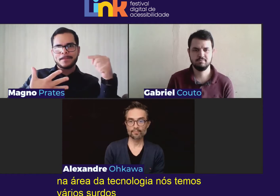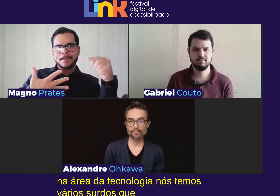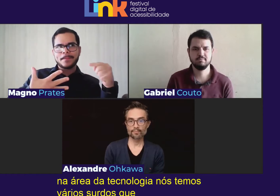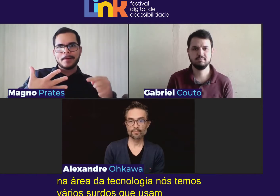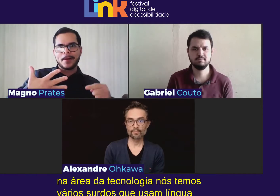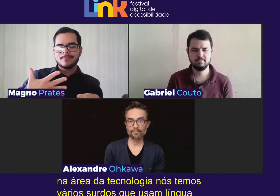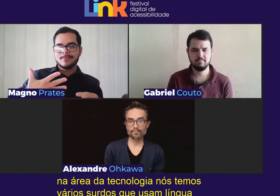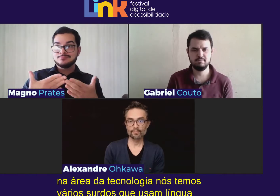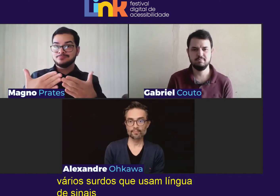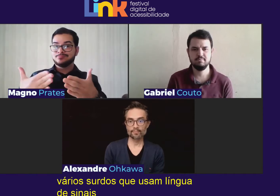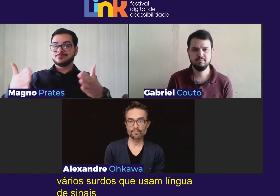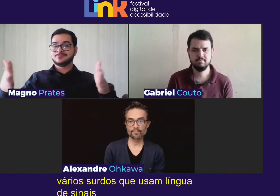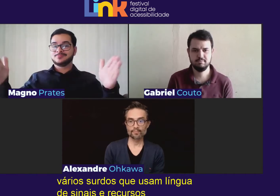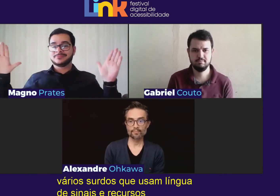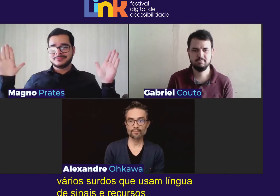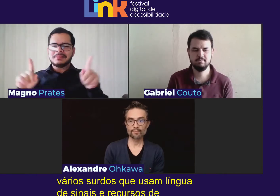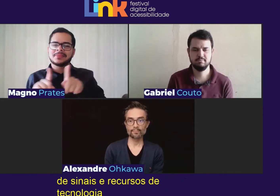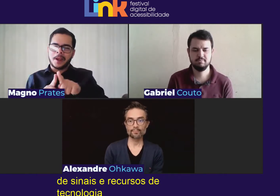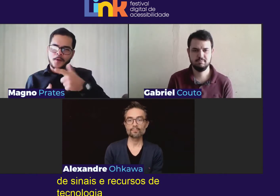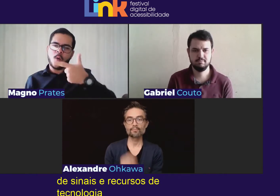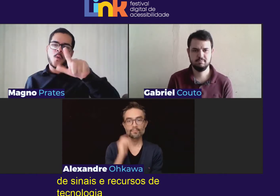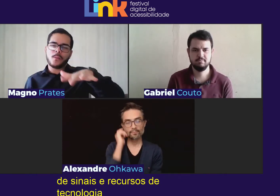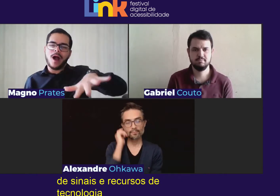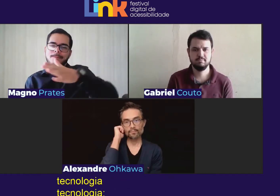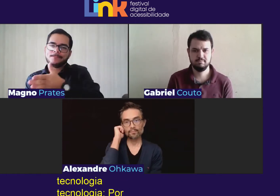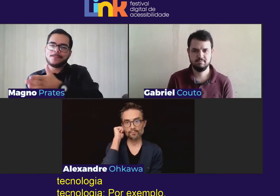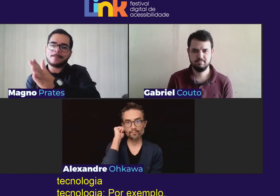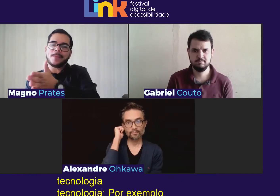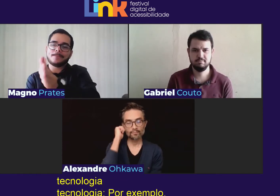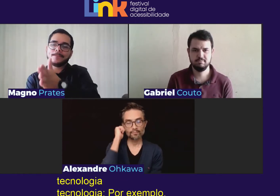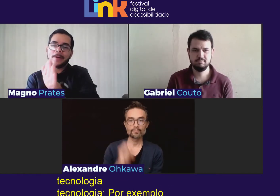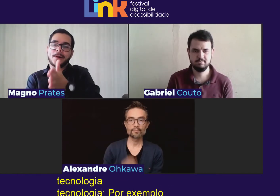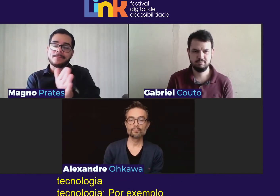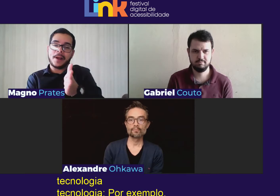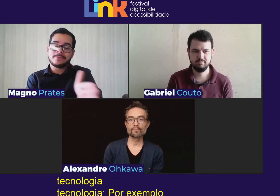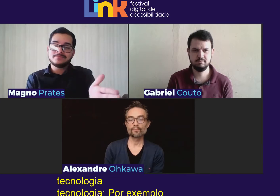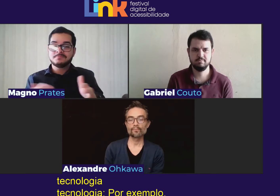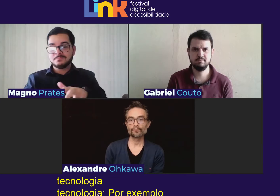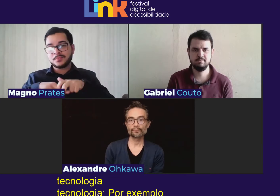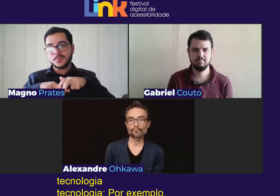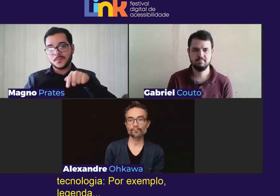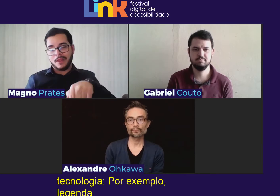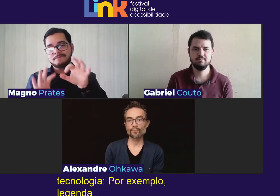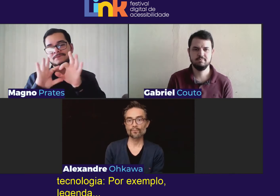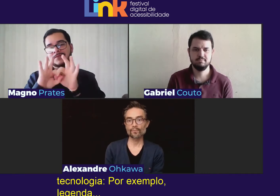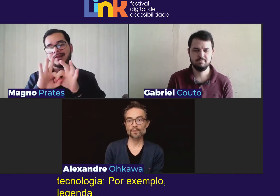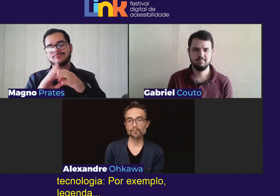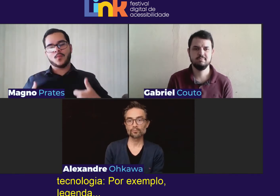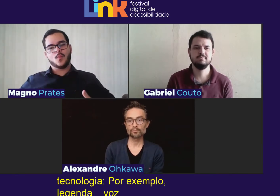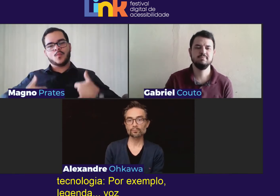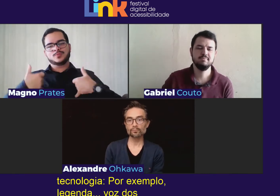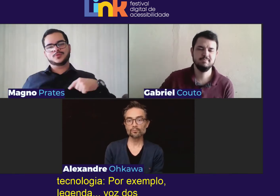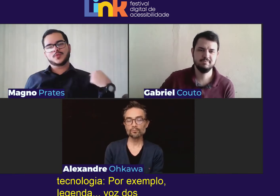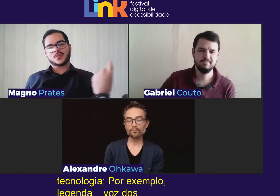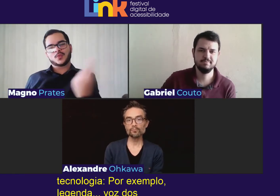exemplo, legenda, agora voz de surdos, enfim, existem vários recursos tecnológicos que podem apoiar nesses diversos caminhos.